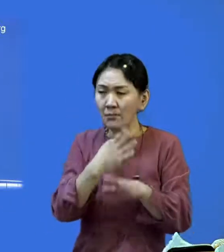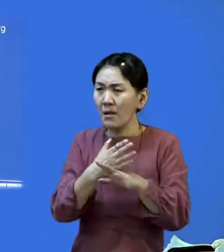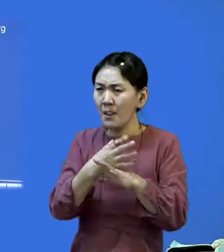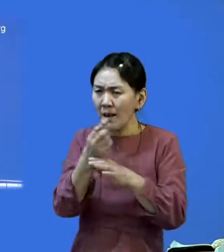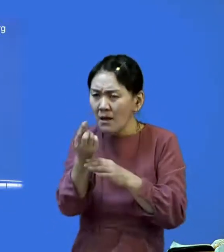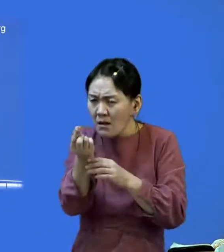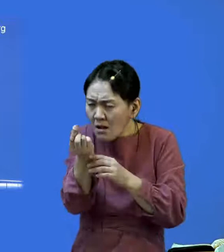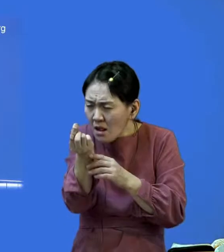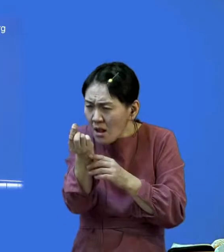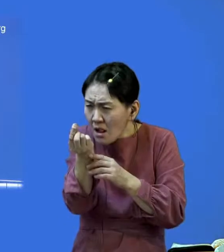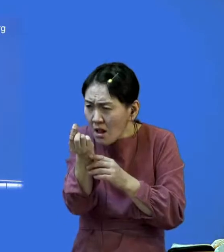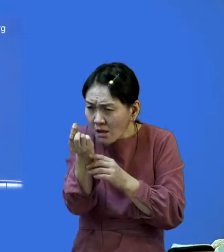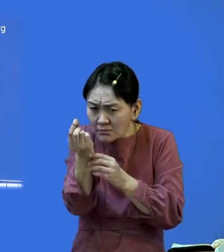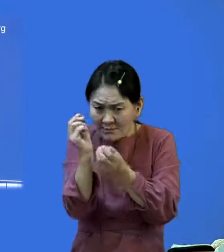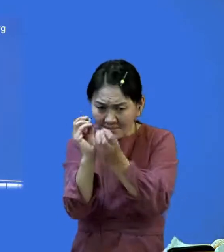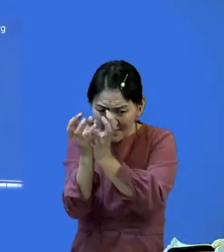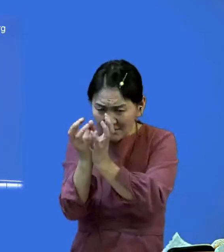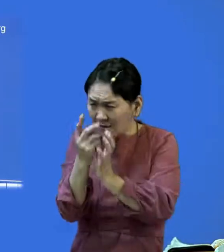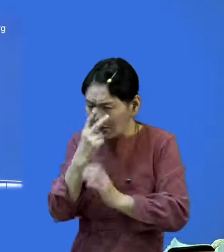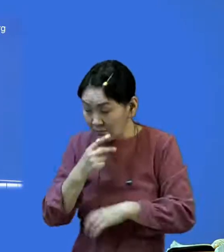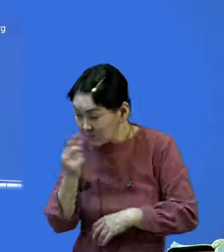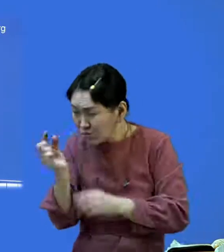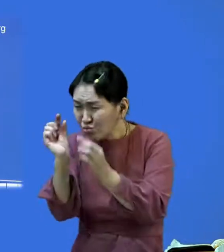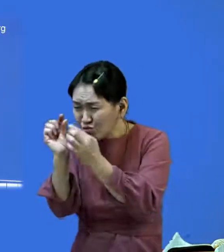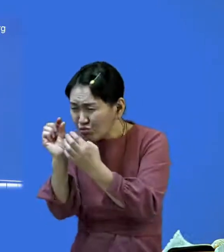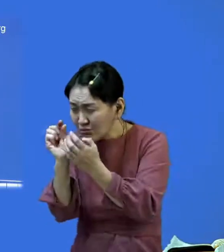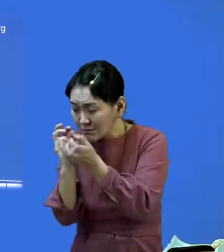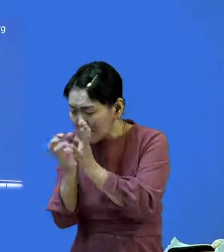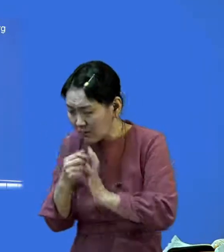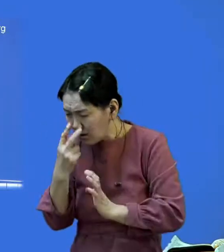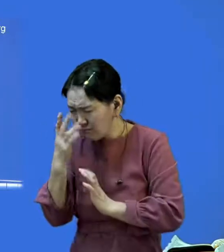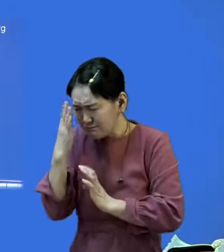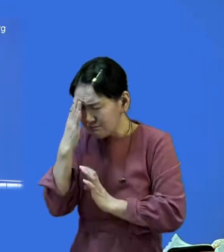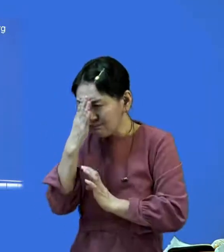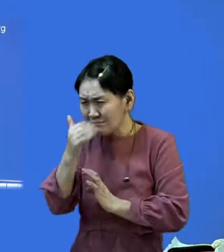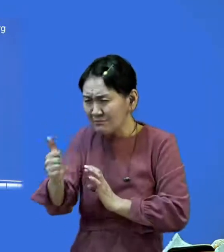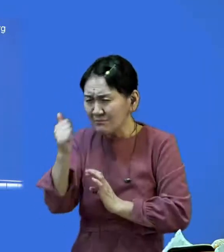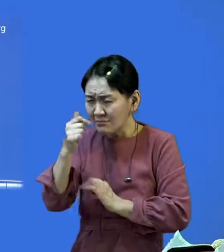жижигхэн цэцэг хэрнээ үнэхээр гой цэцэг байдаг.